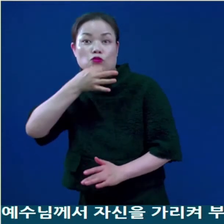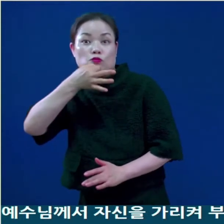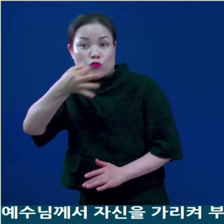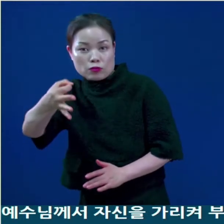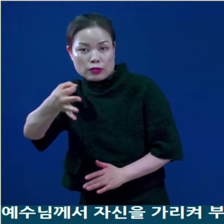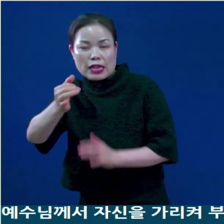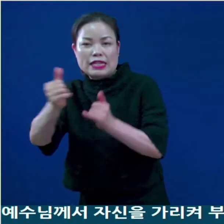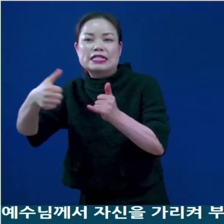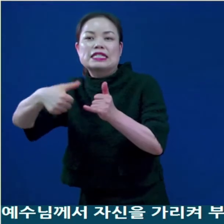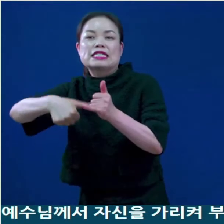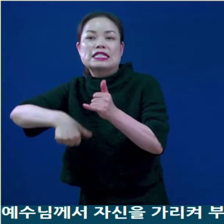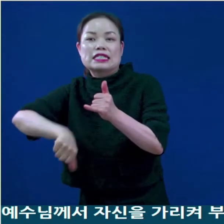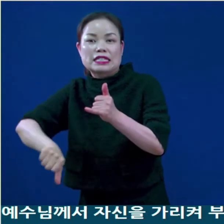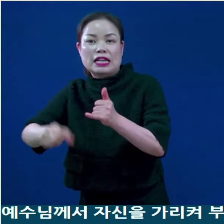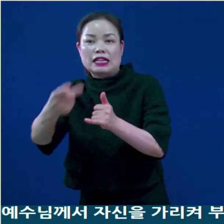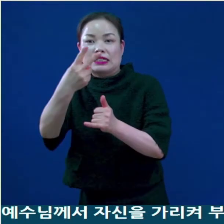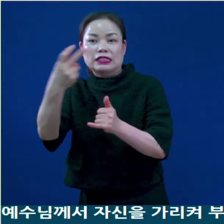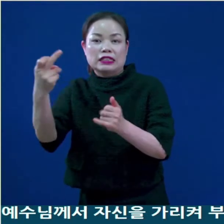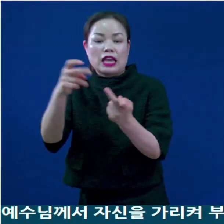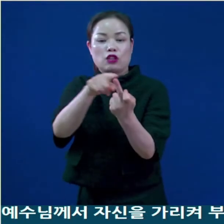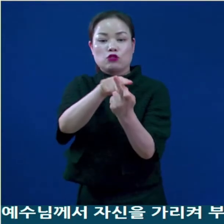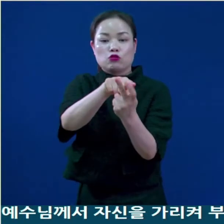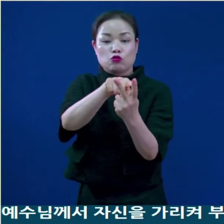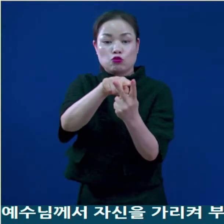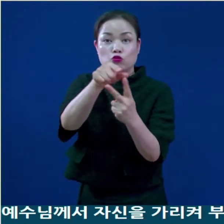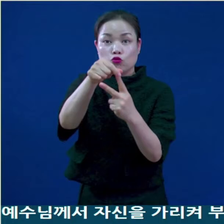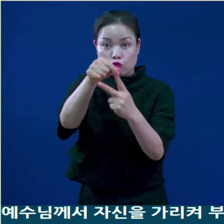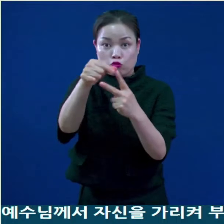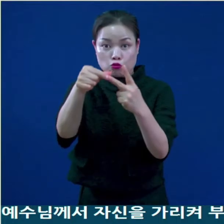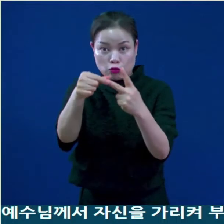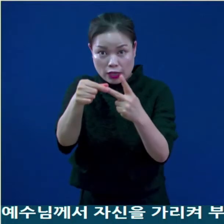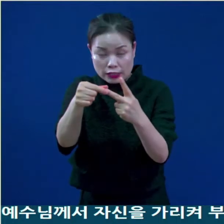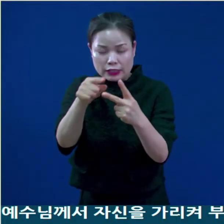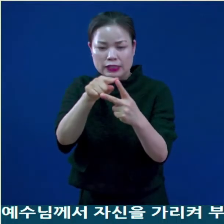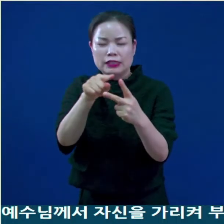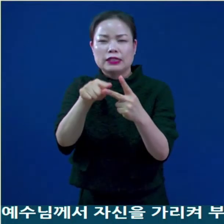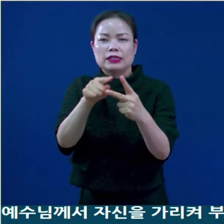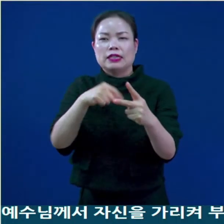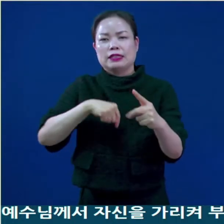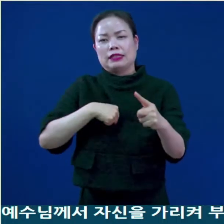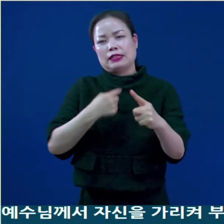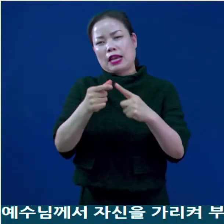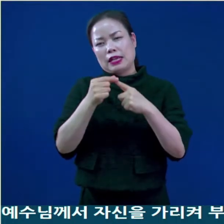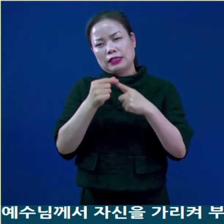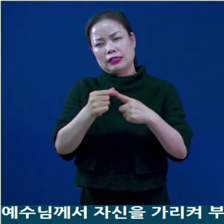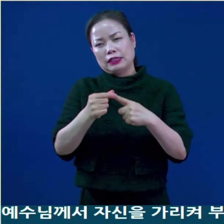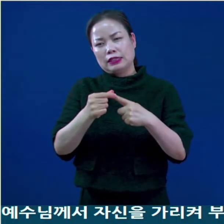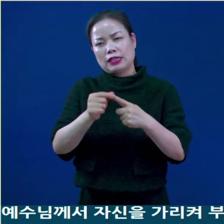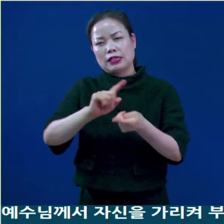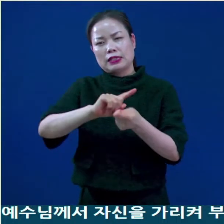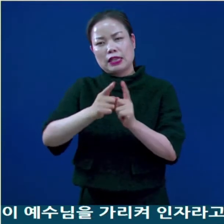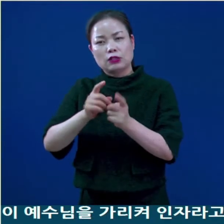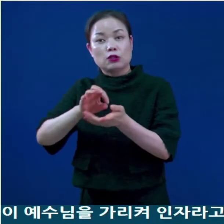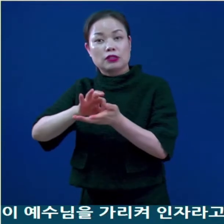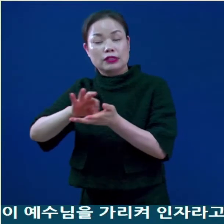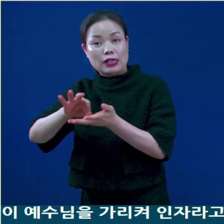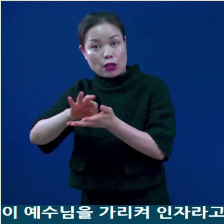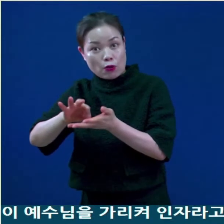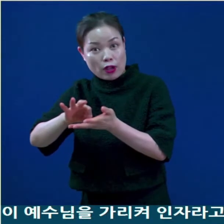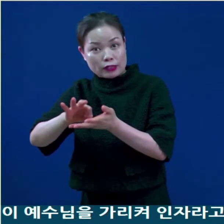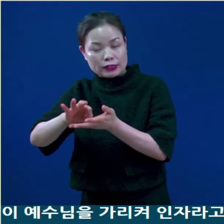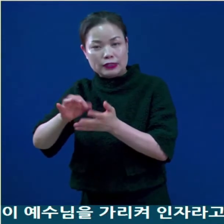그 쓰임새가 크게 두 가지가 있습니다. 하나는 그저 자신이라는 말을 대처해서 사용하는